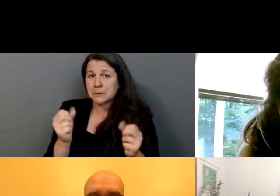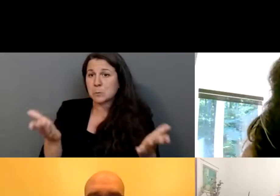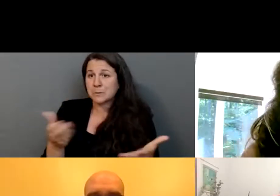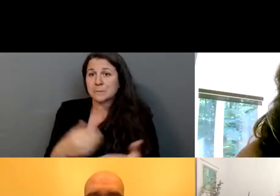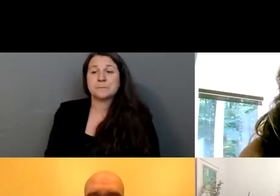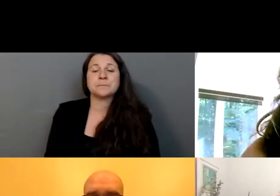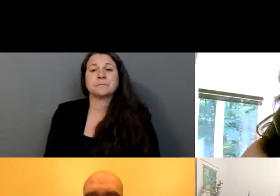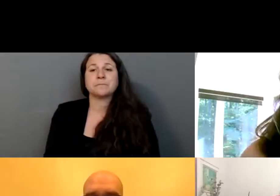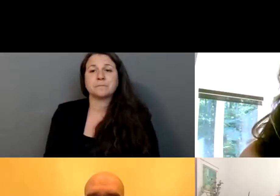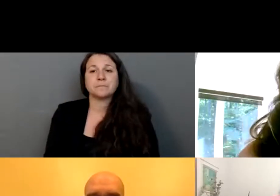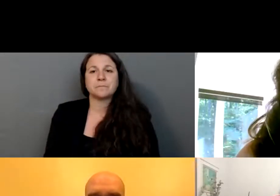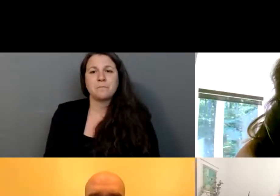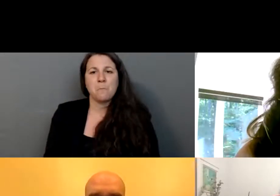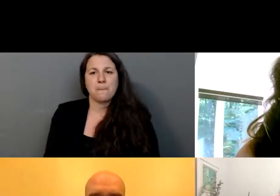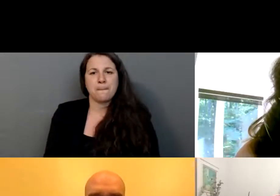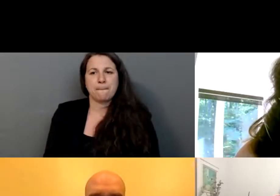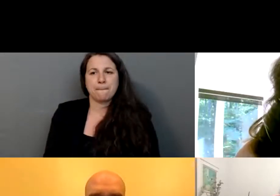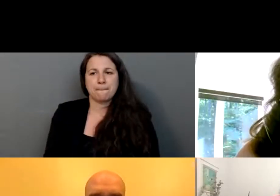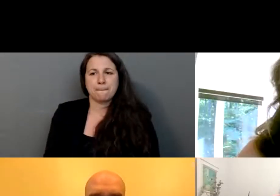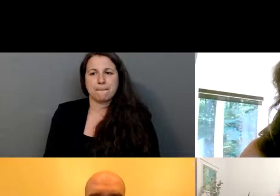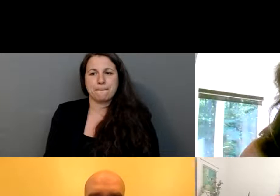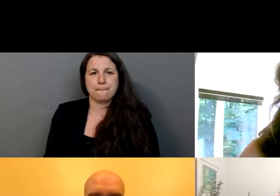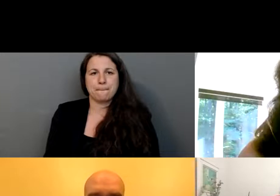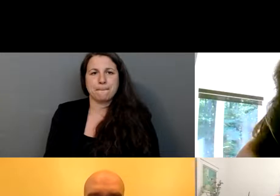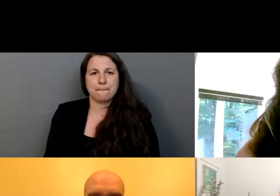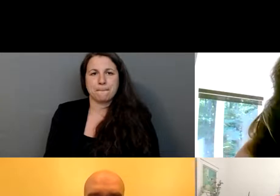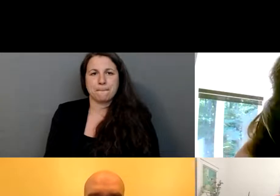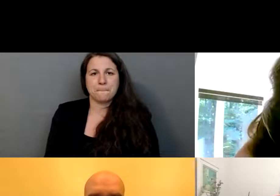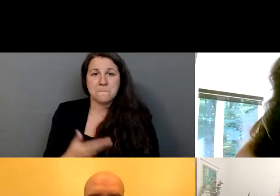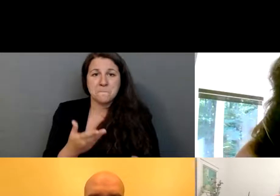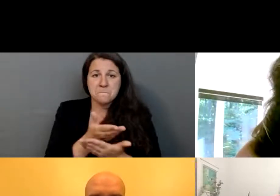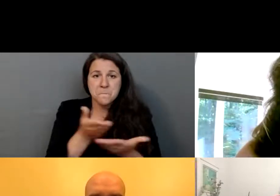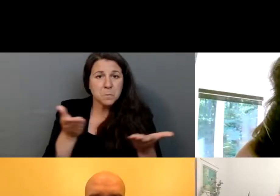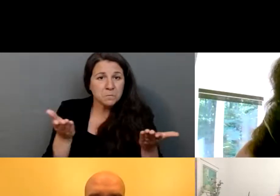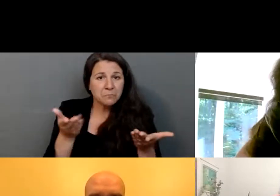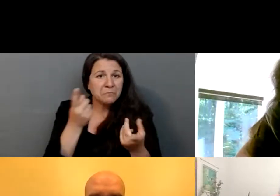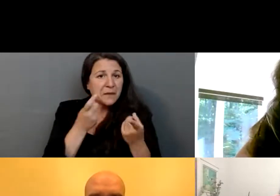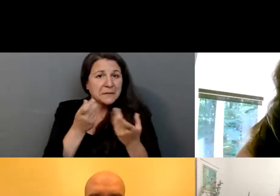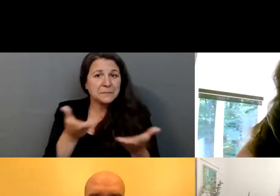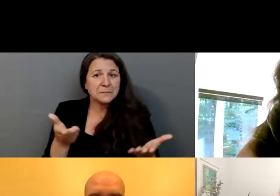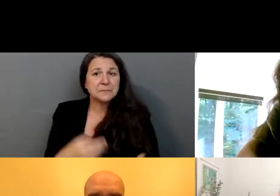la discussion? Est-ce qu'il y a des personnes qui sont dans la salle ont envie de prendre parole?